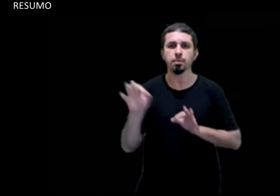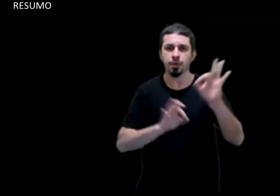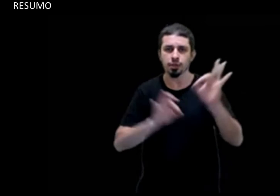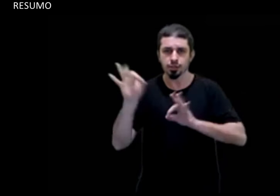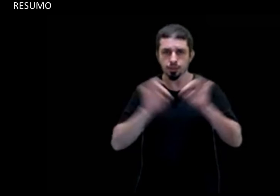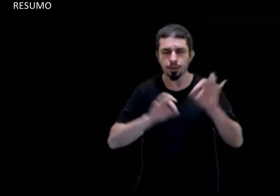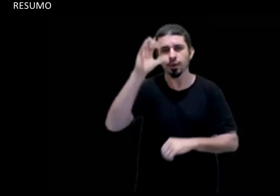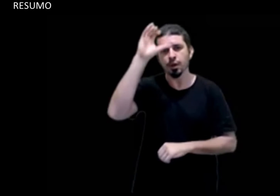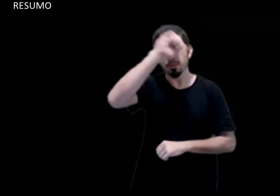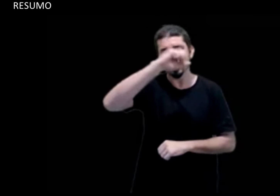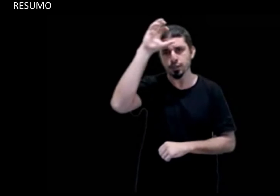aprendizagem.